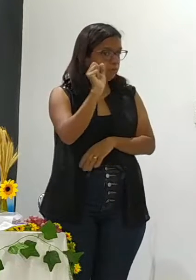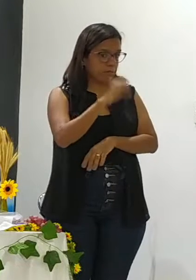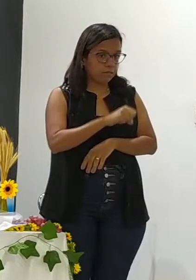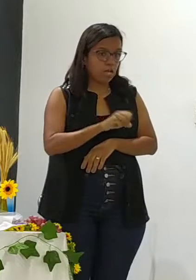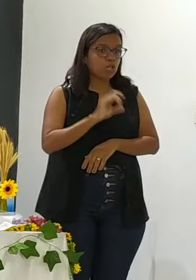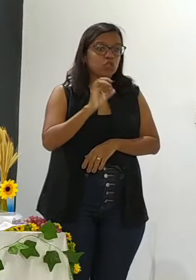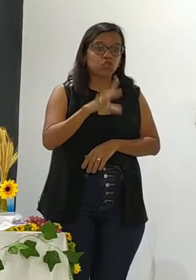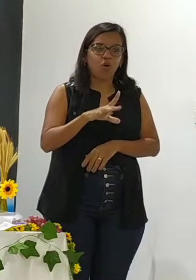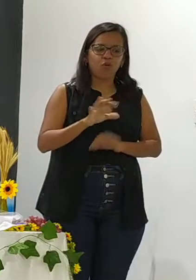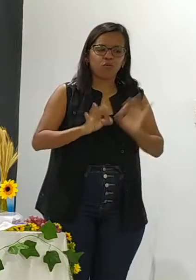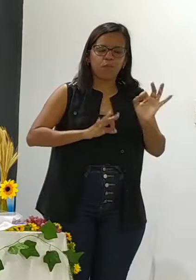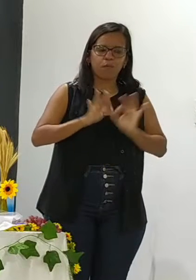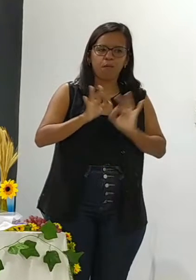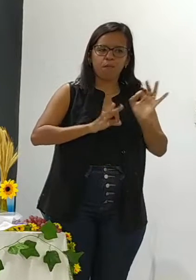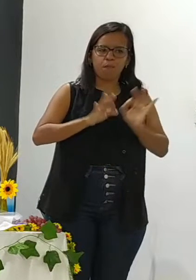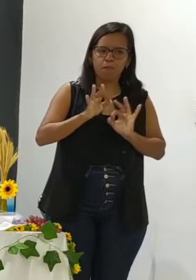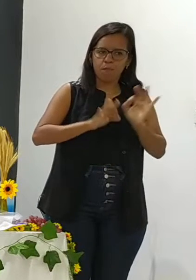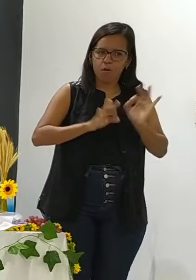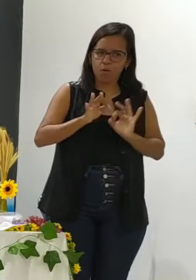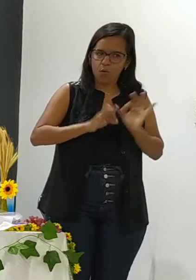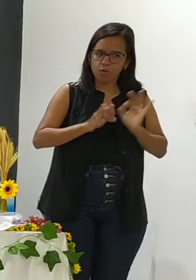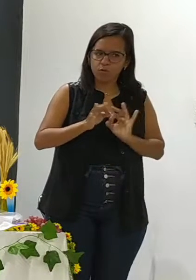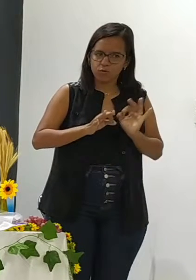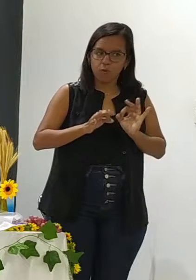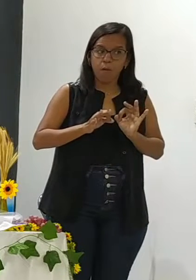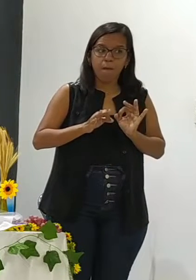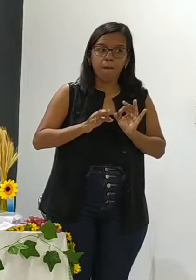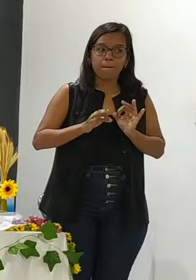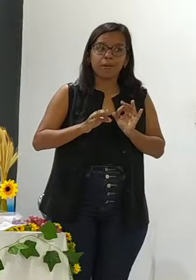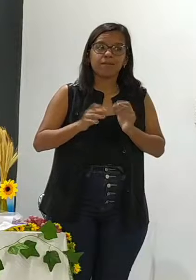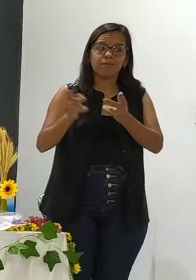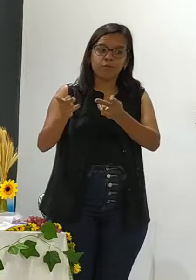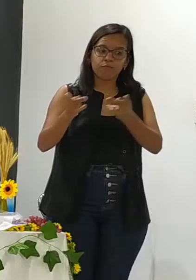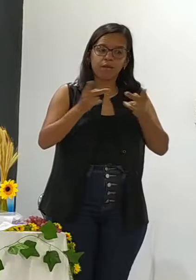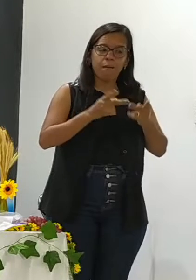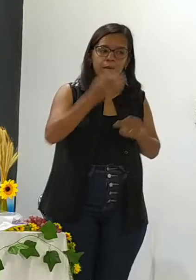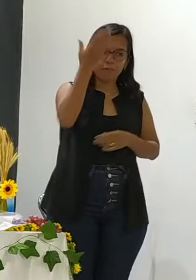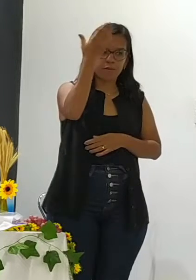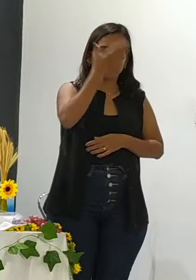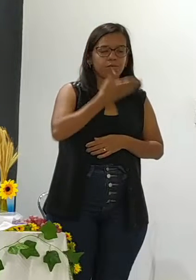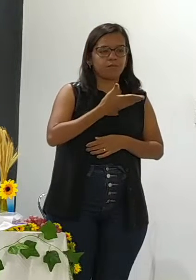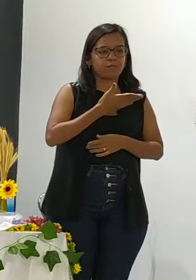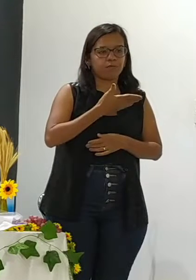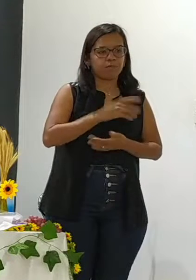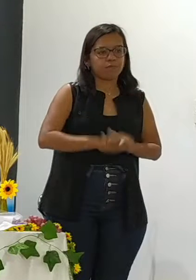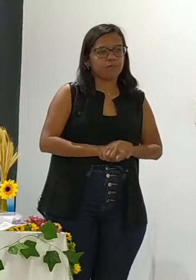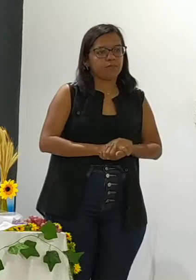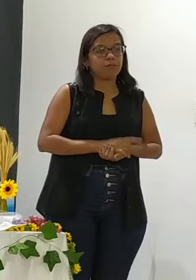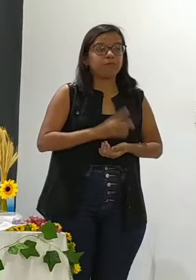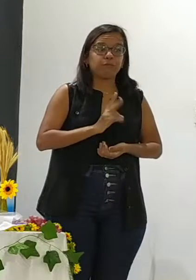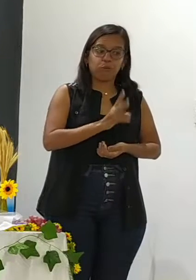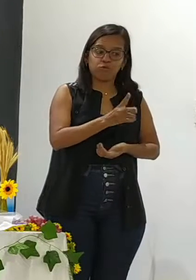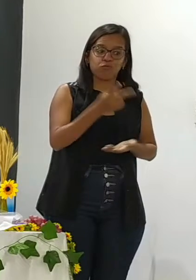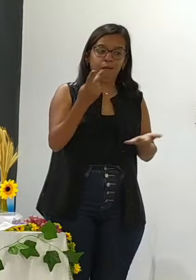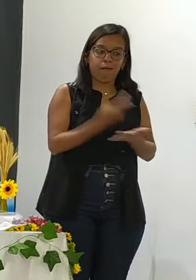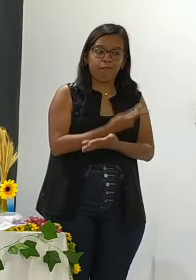que o propósito de Deus, quando ele abençoa, é para trazer para a sua presença. Se continuar insistindo ele vai ter uma hora que vai dar um passo